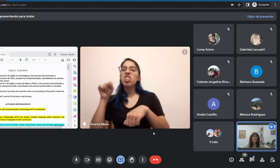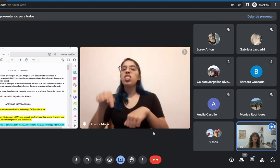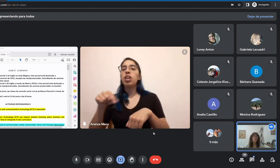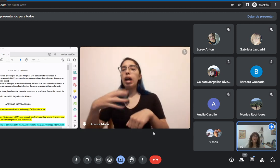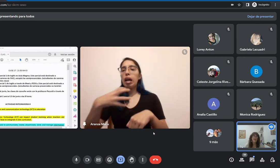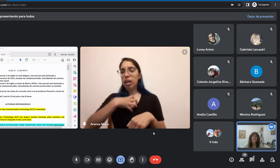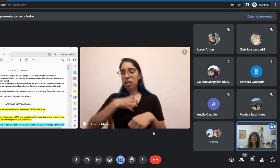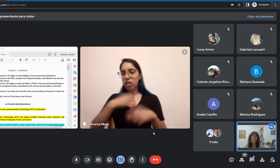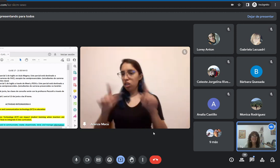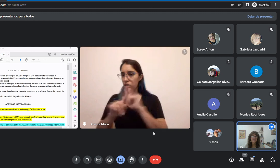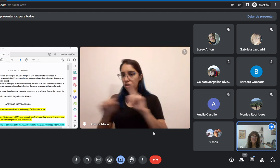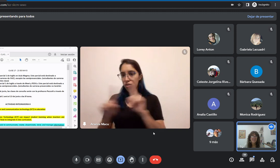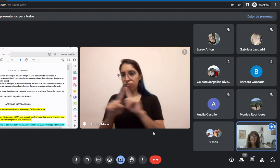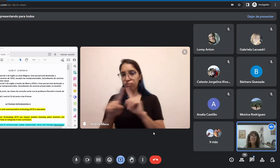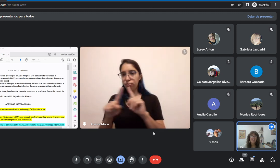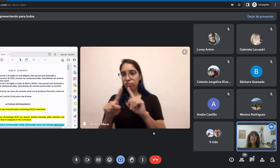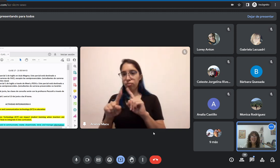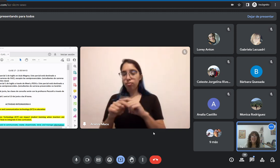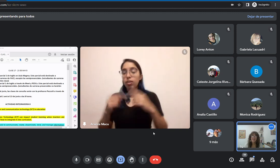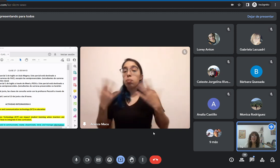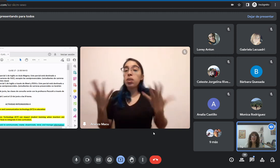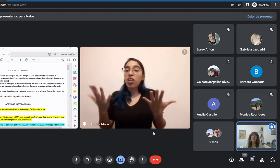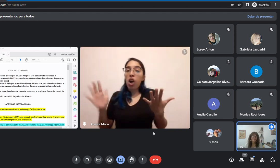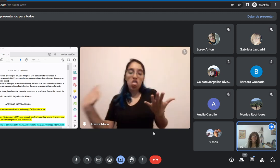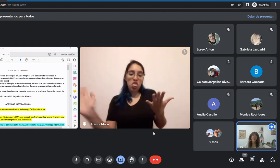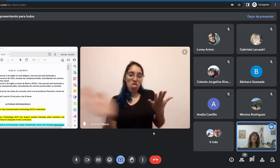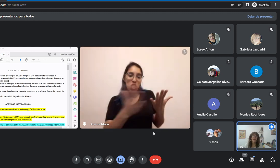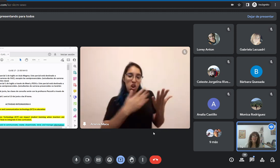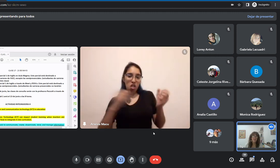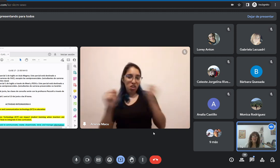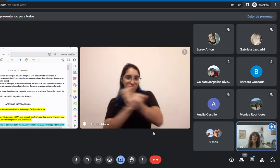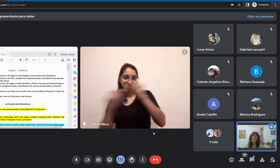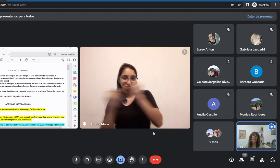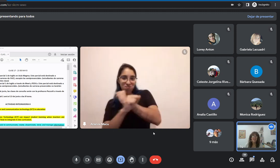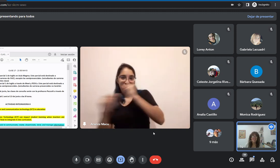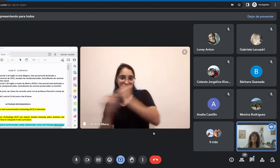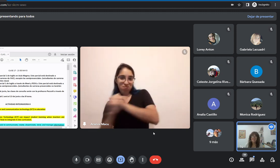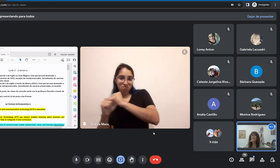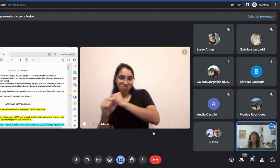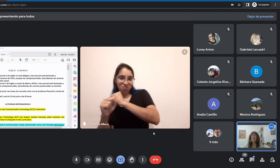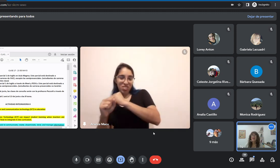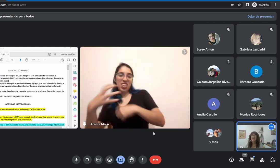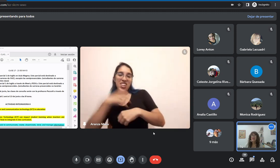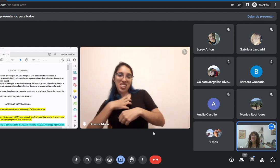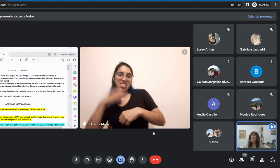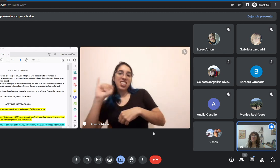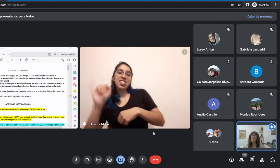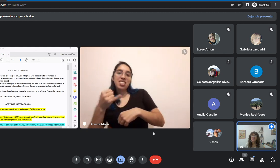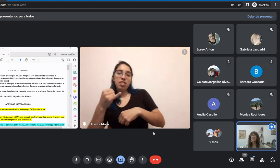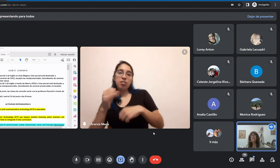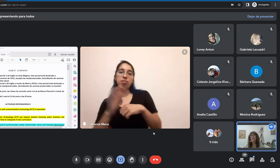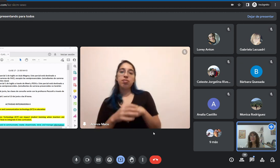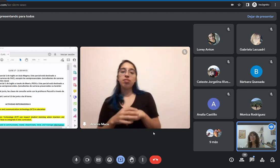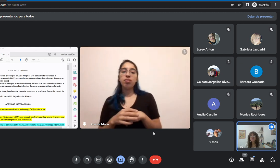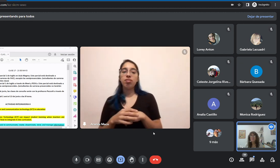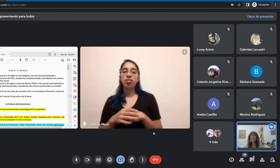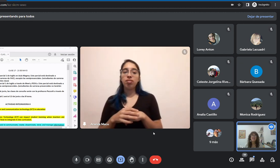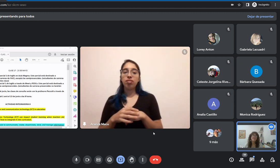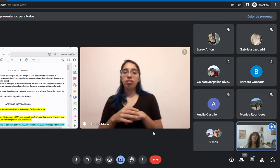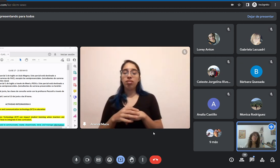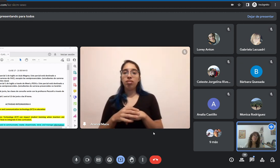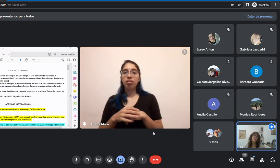mundo salga bien, ¿sí? Así que ojalá que podamos tener clases. Pero en ese caso también